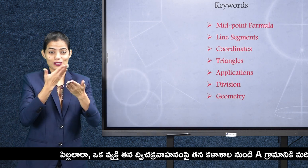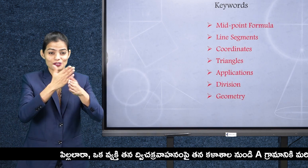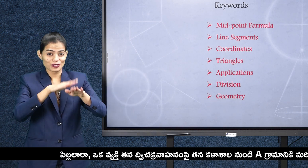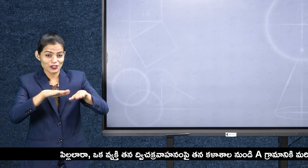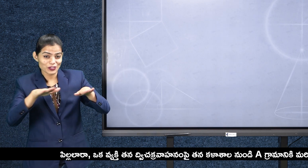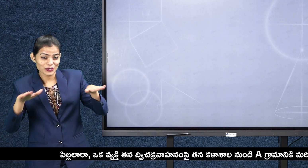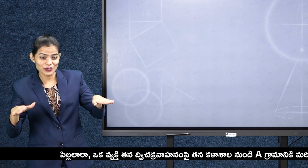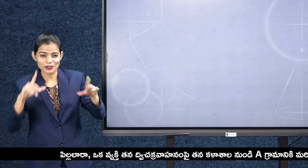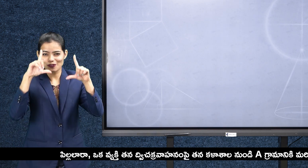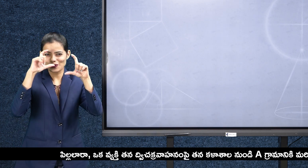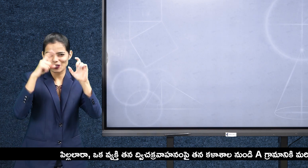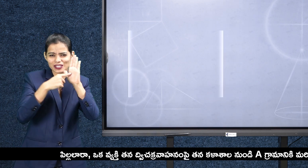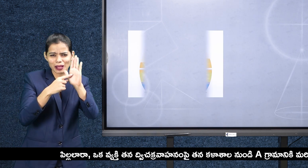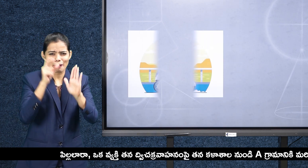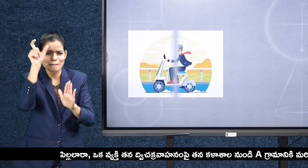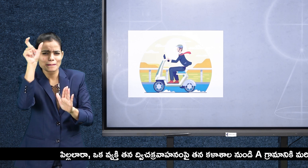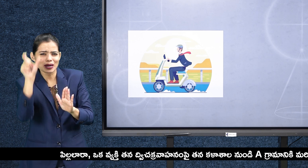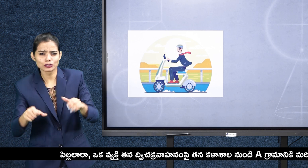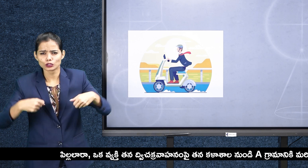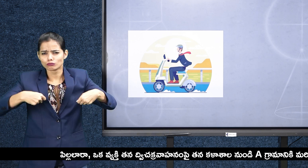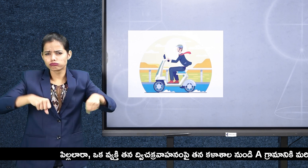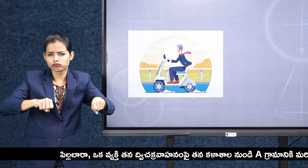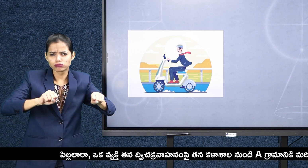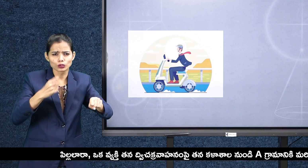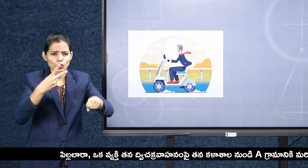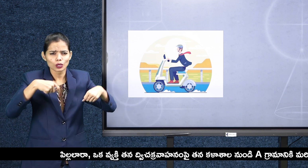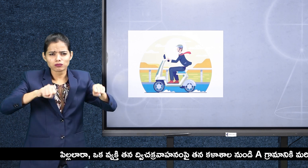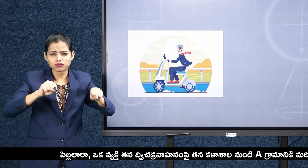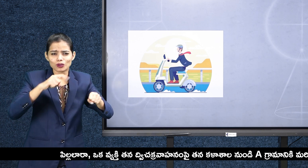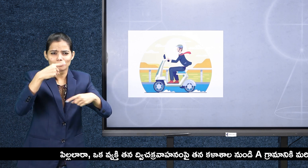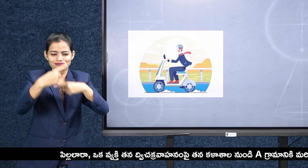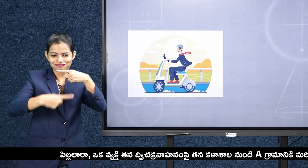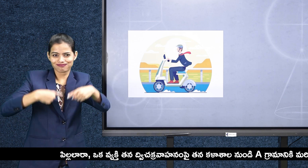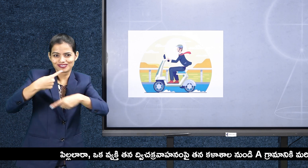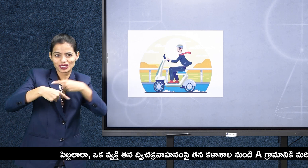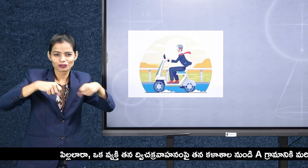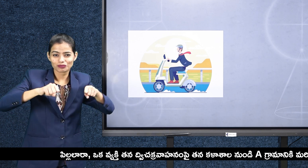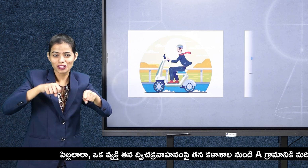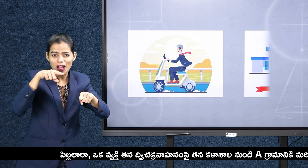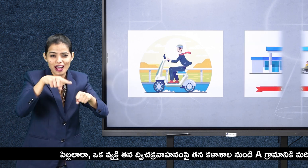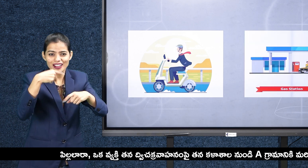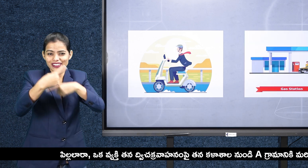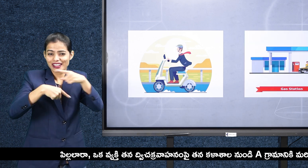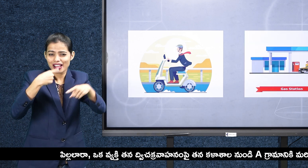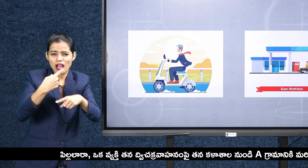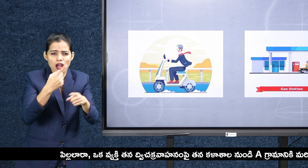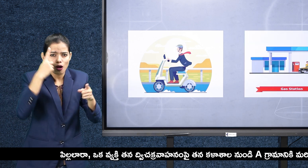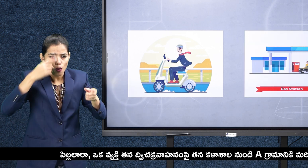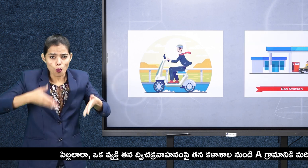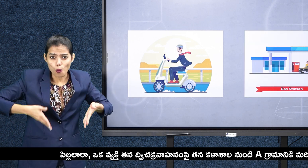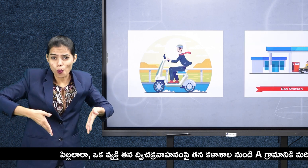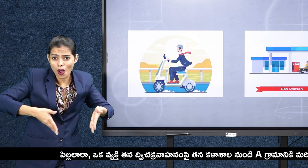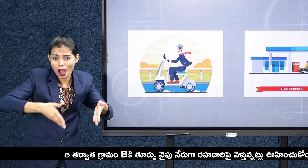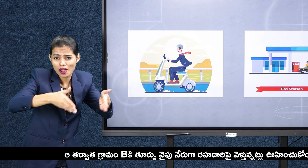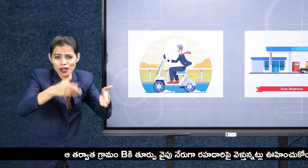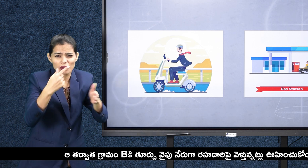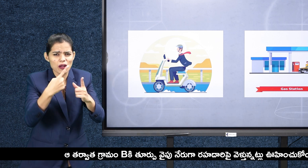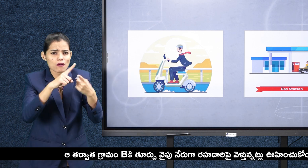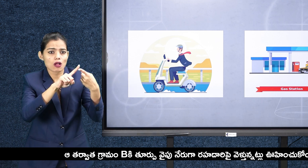పిల్లలలారా, ఒక వ్యక్తి తన ద్విచక్ర వాహనంపై తన కళాశాల నుండి ఏ గ్రామానికి మరియు ఆ తర్వాత